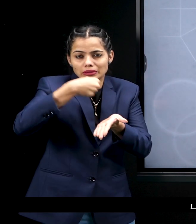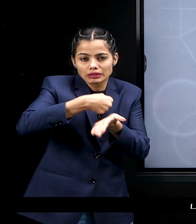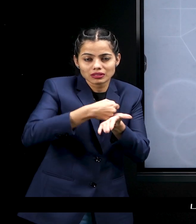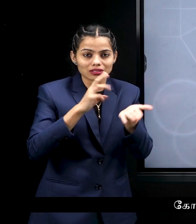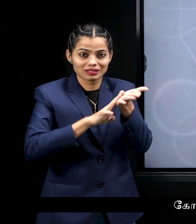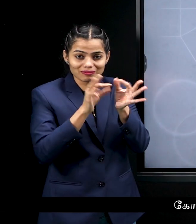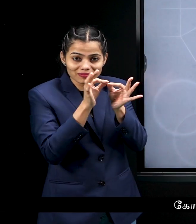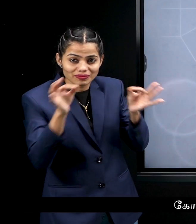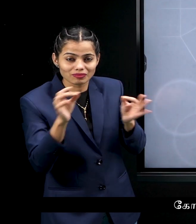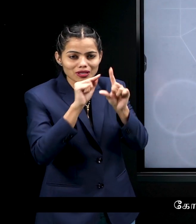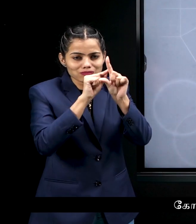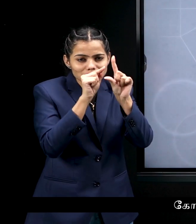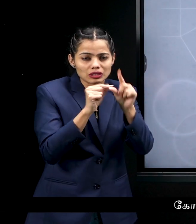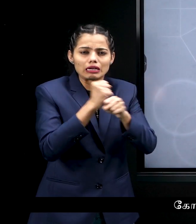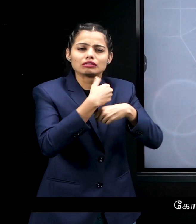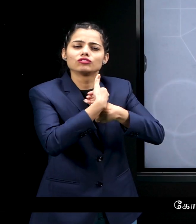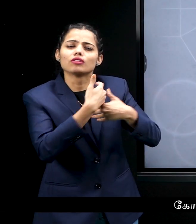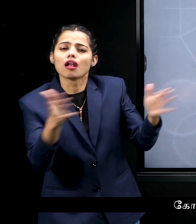பிரிக்கலாம். கோணங்கள் பொதுவாக 6 வகைகளாகும்.